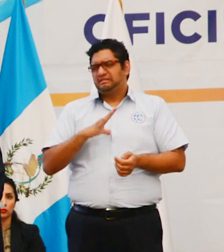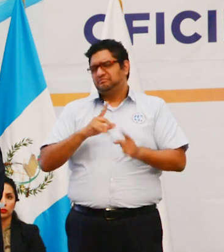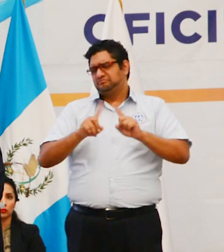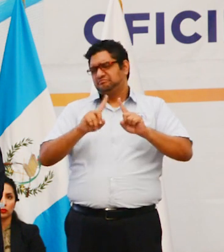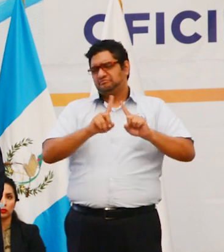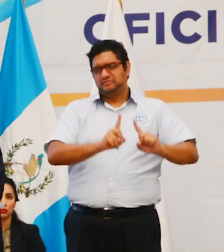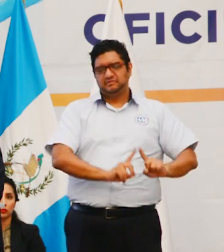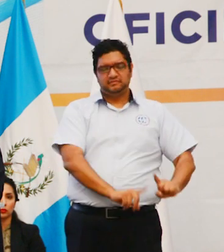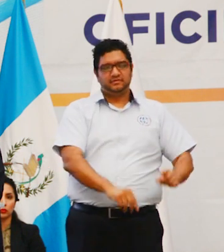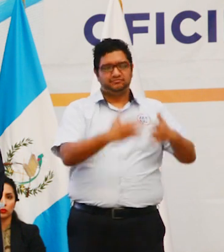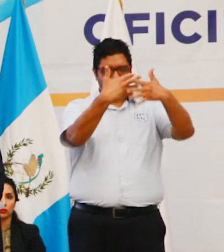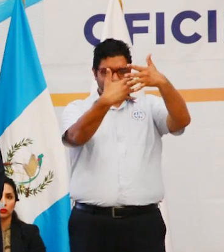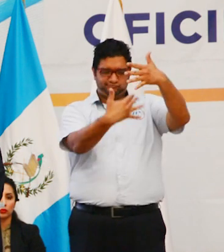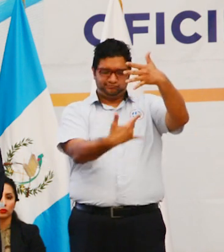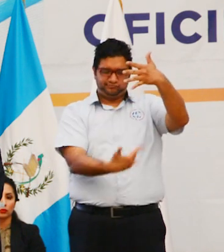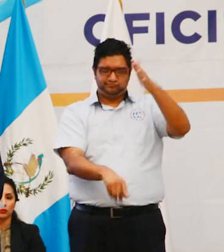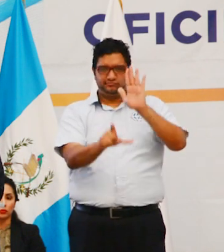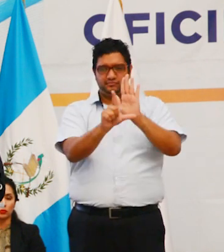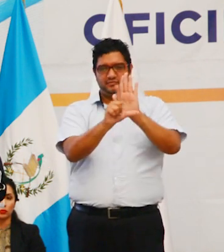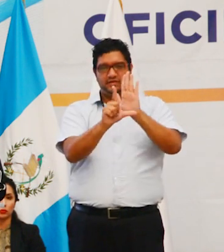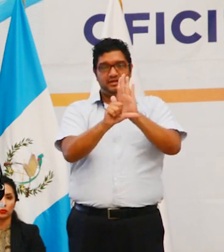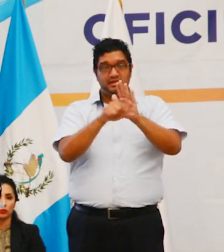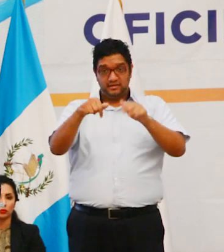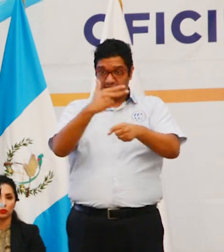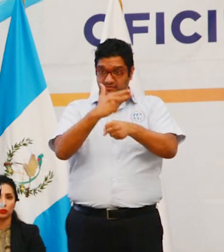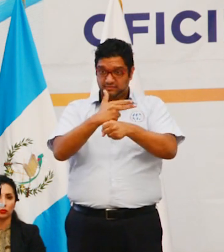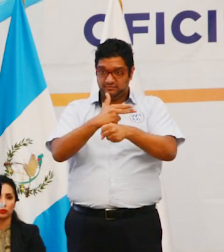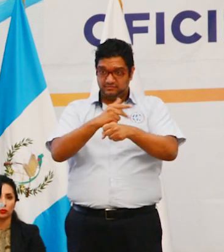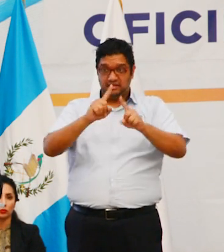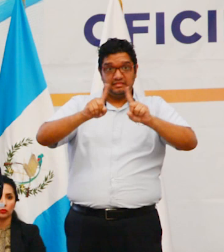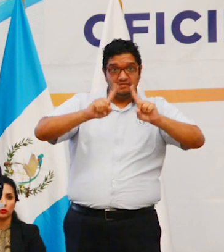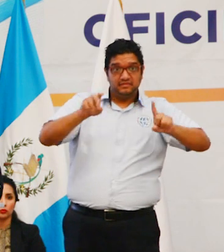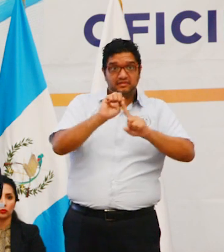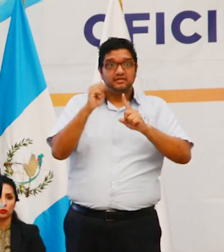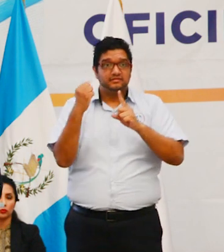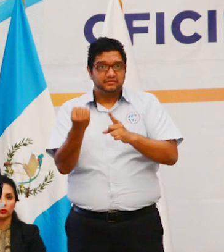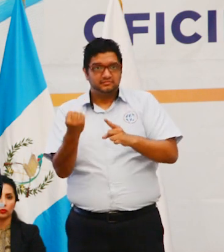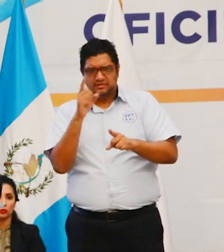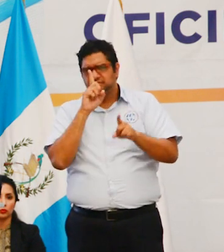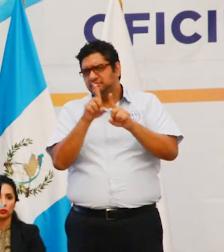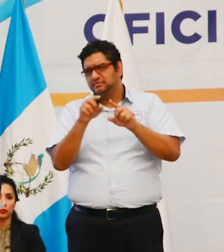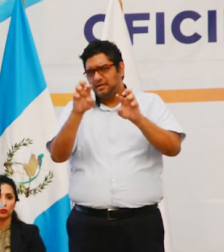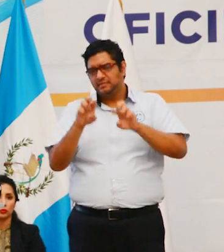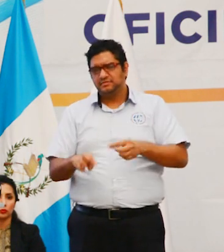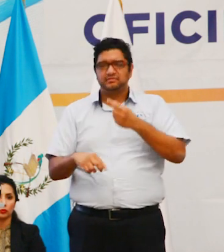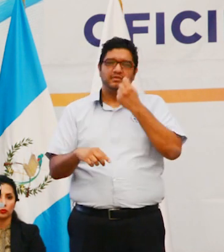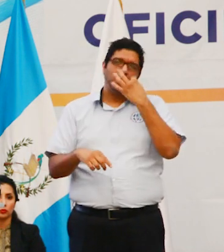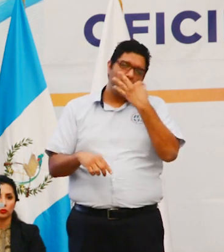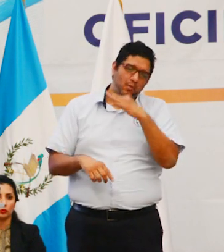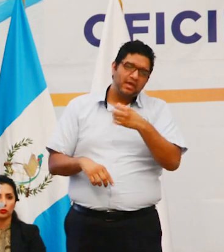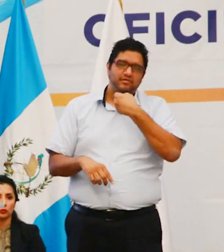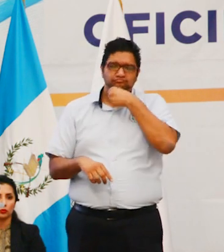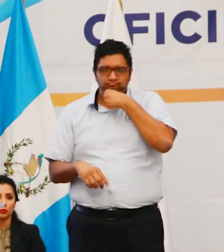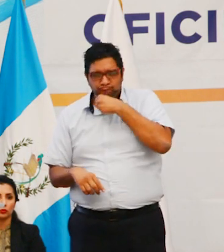acá presentes. Es decir, existen muchísimas leyes para cada caso, hasta para la tercera edad, para la mujer, para la